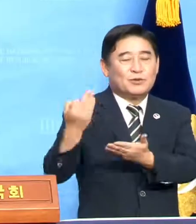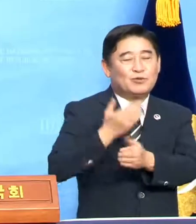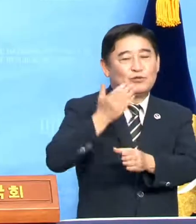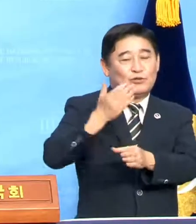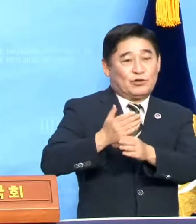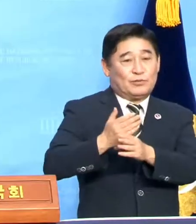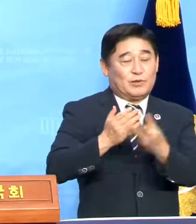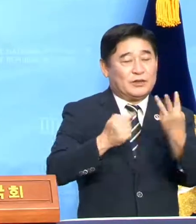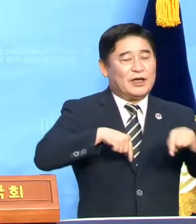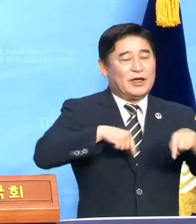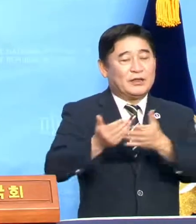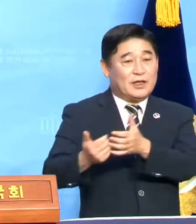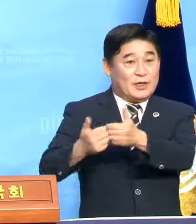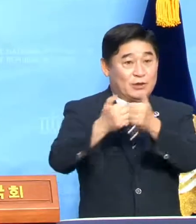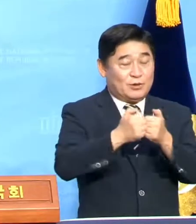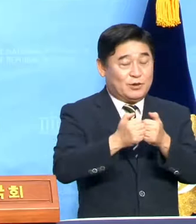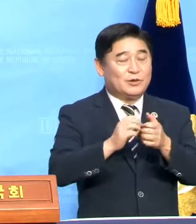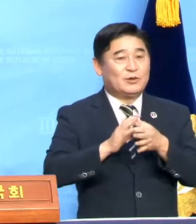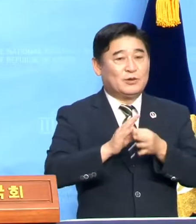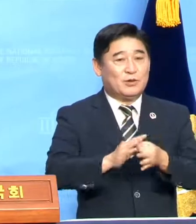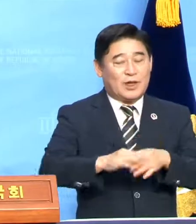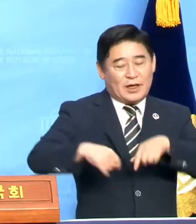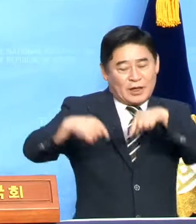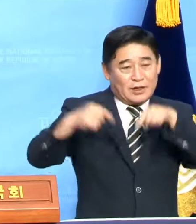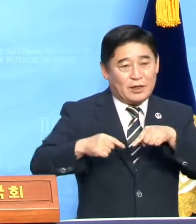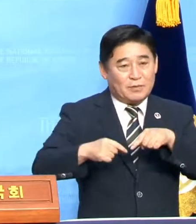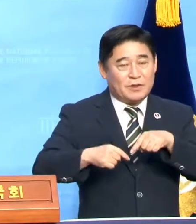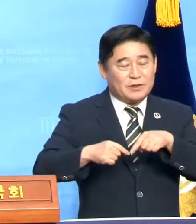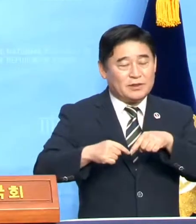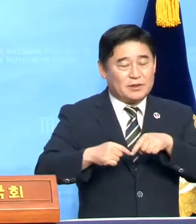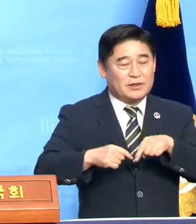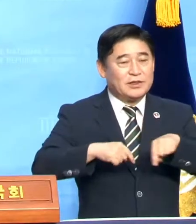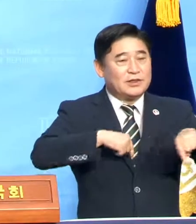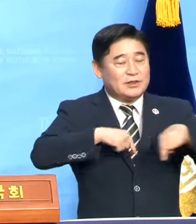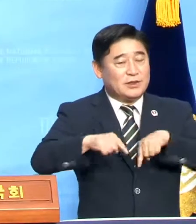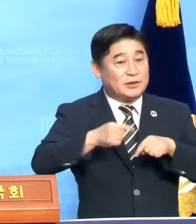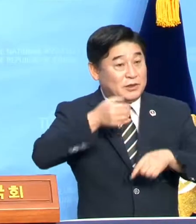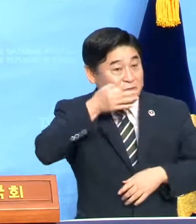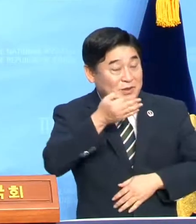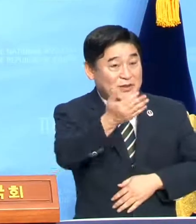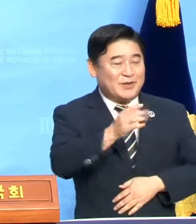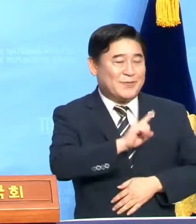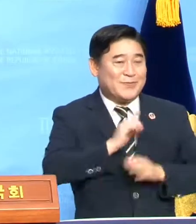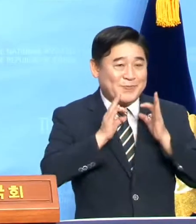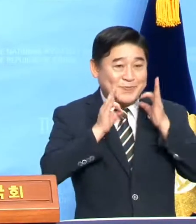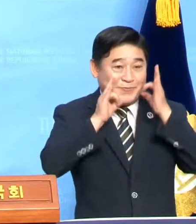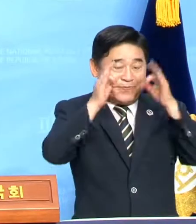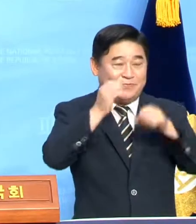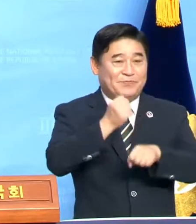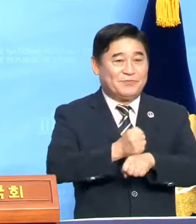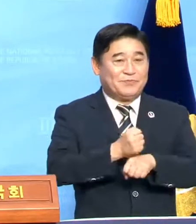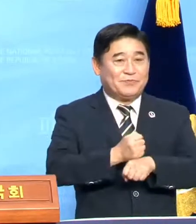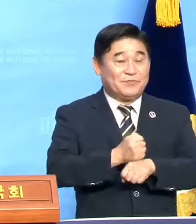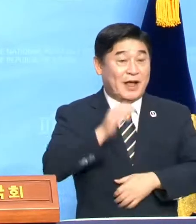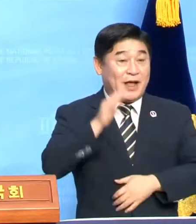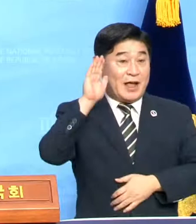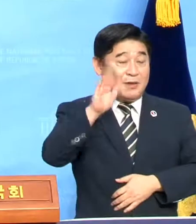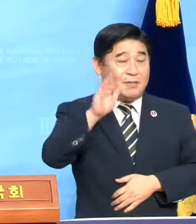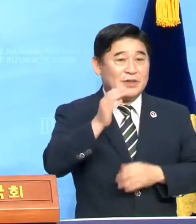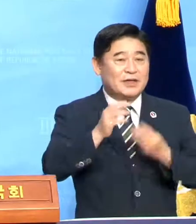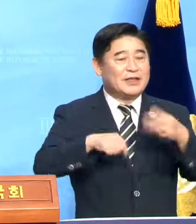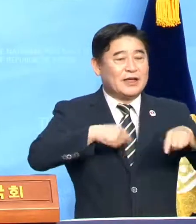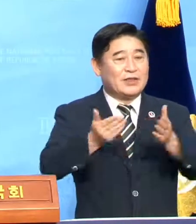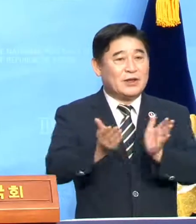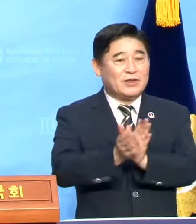정당이 논의하는 과정을 통해 협의와 협력에 정치를 보여 드리도록 최선을 다하겠습니다 앞으로 새